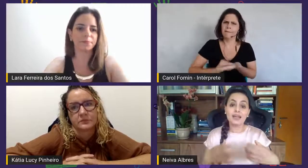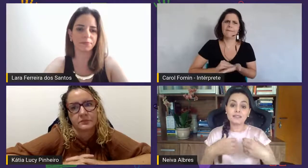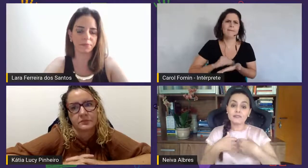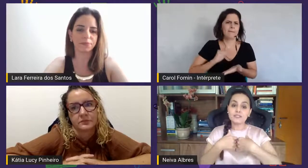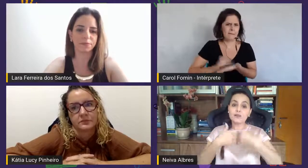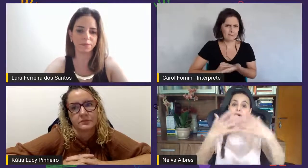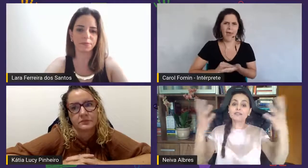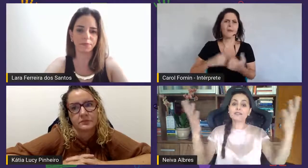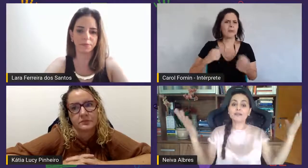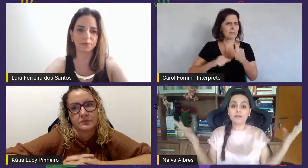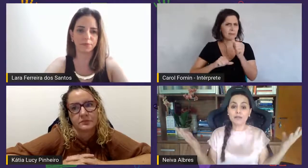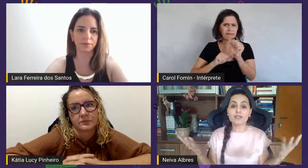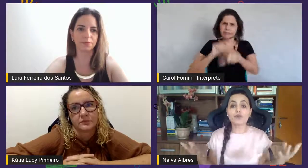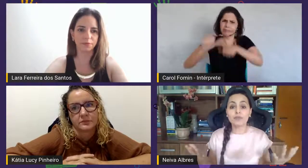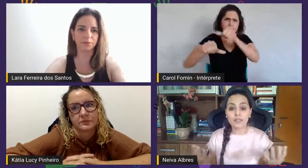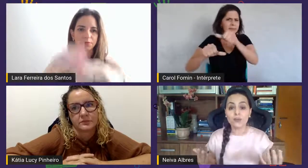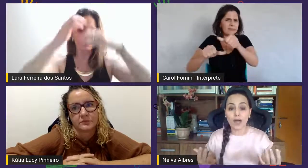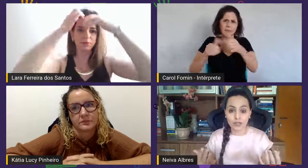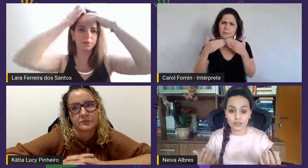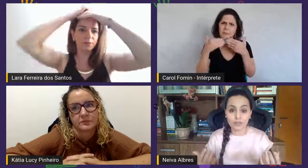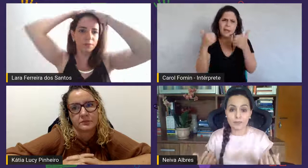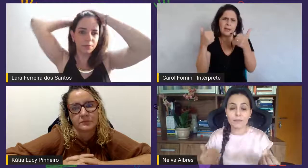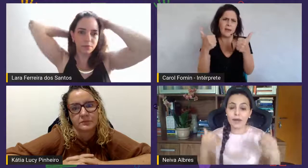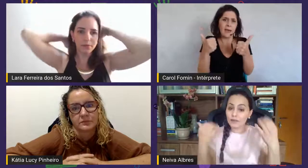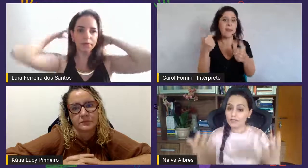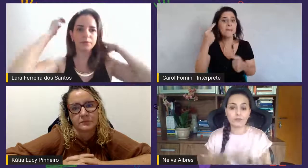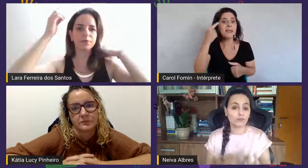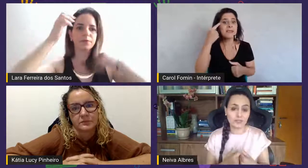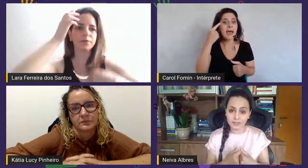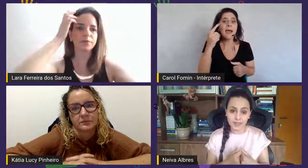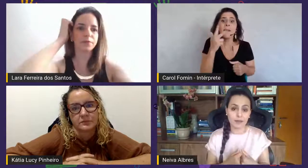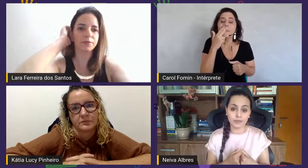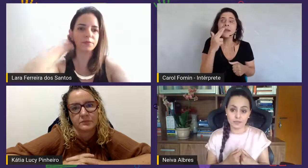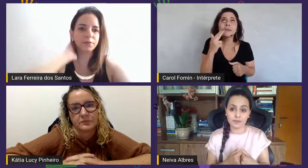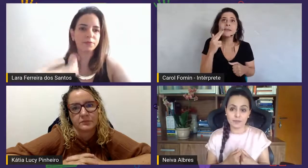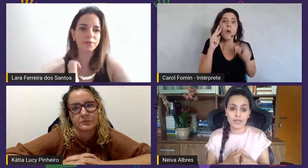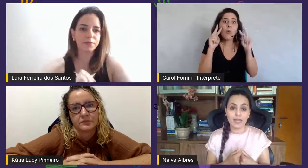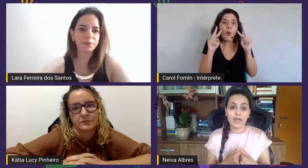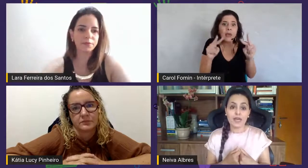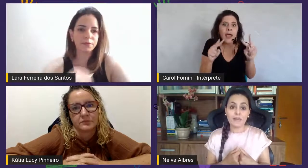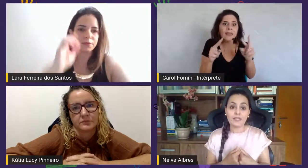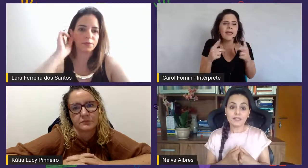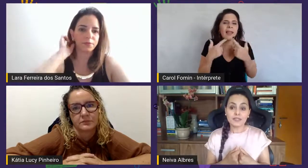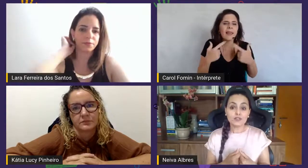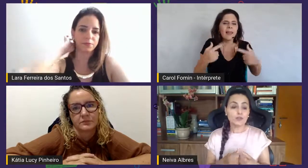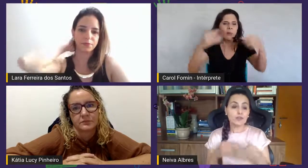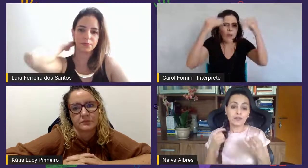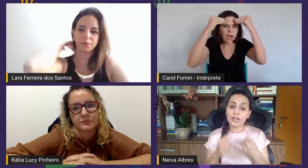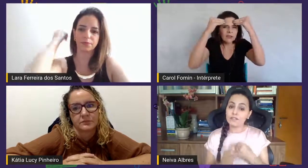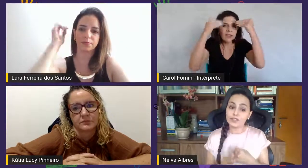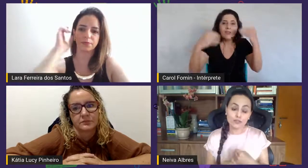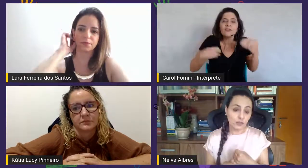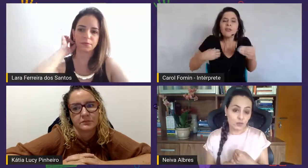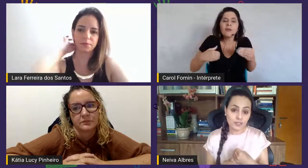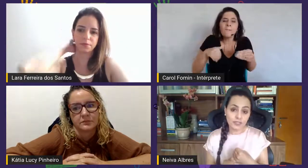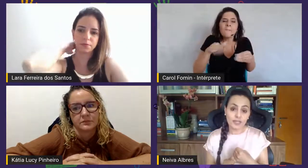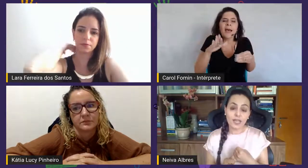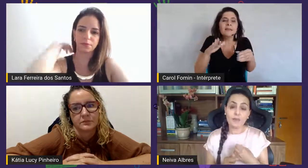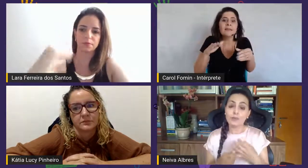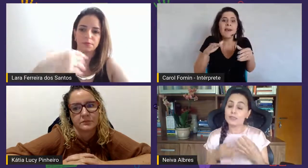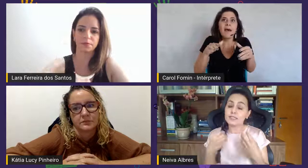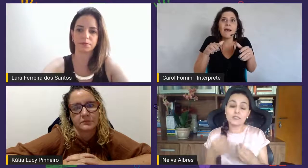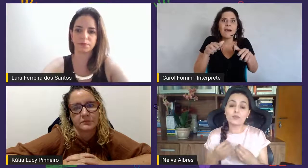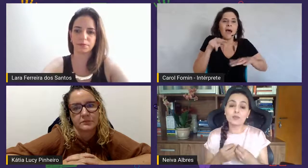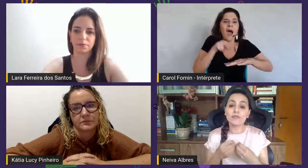poder dar essa visão mais ampla sobre linguagem para os tradutores e intérpretes. É preciso provocar reflexões,